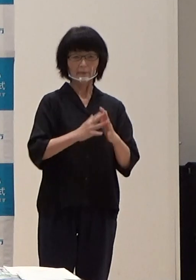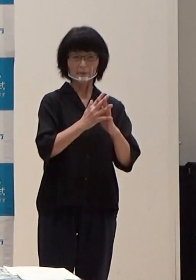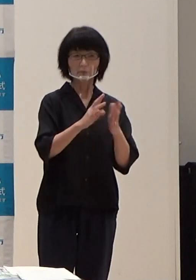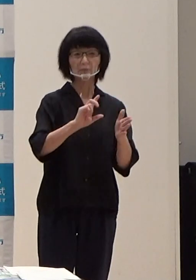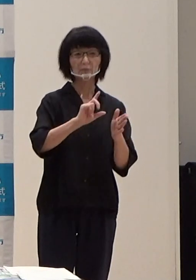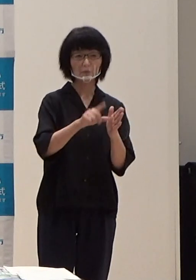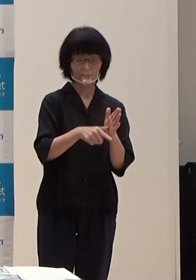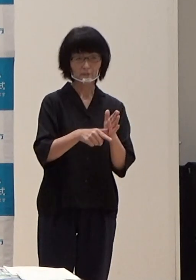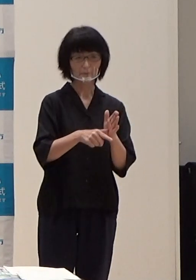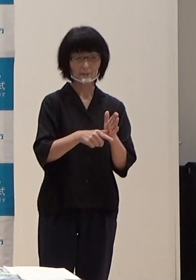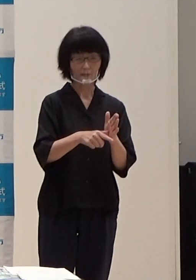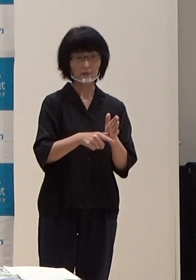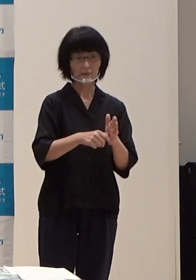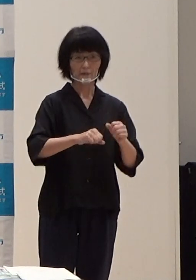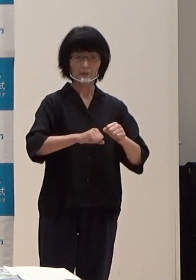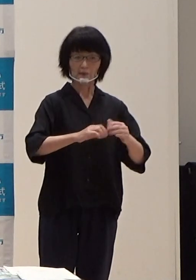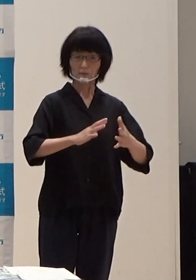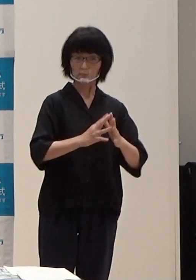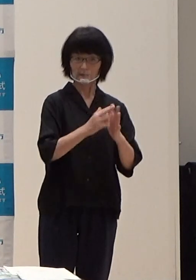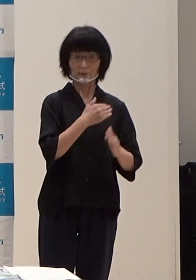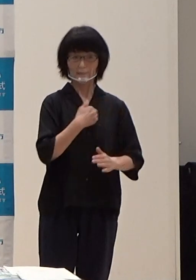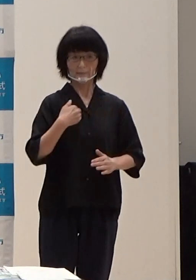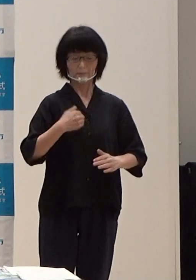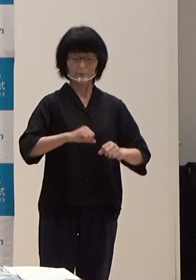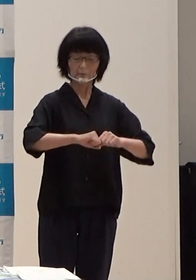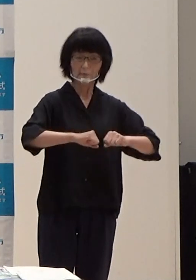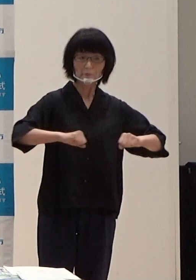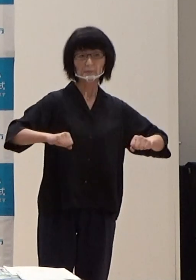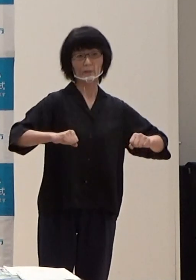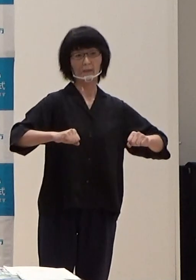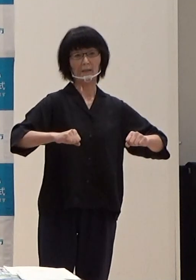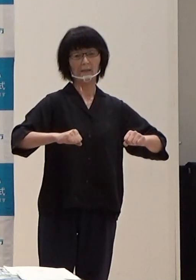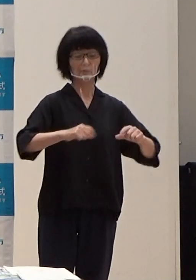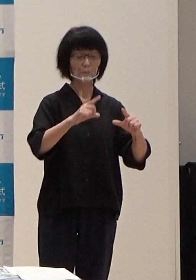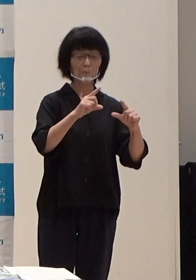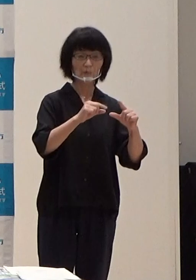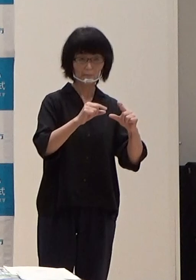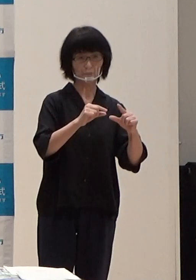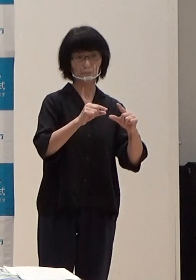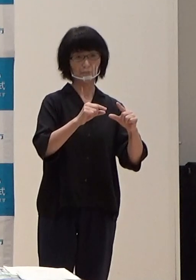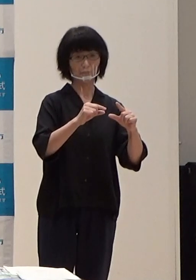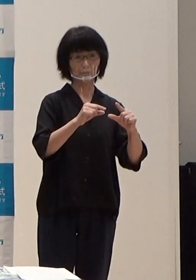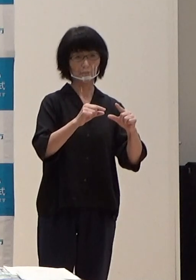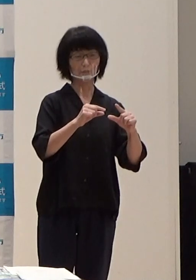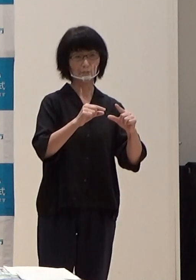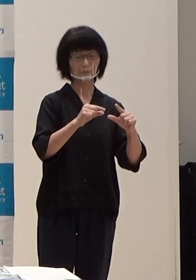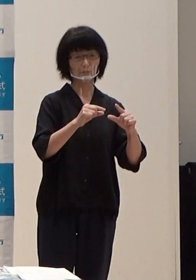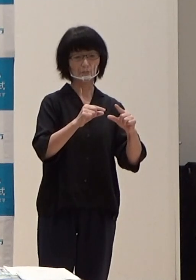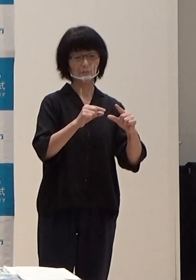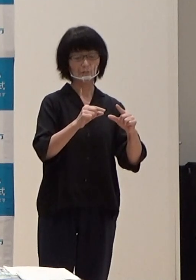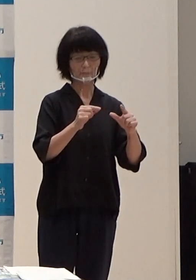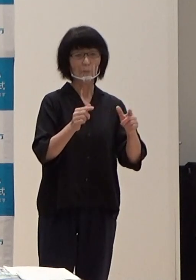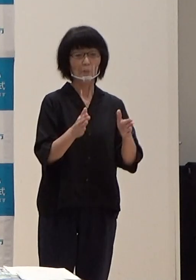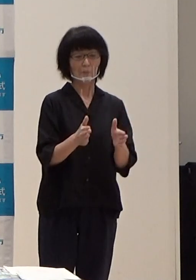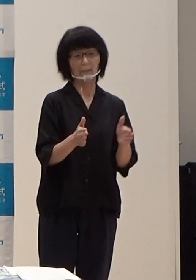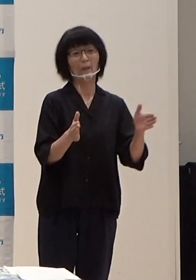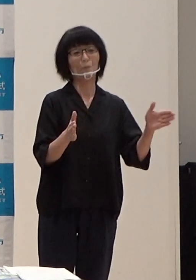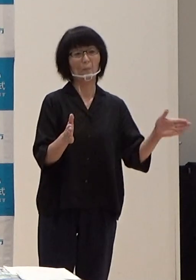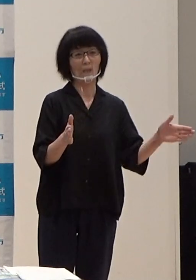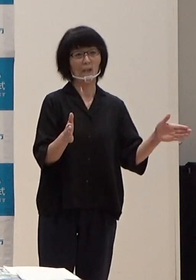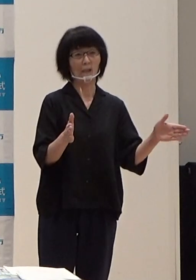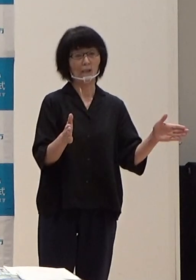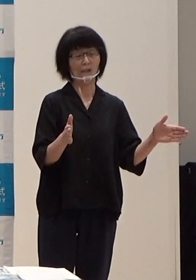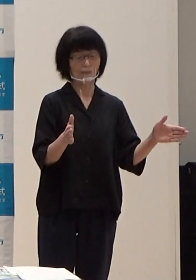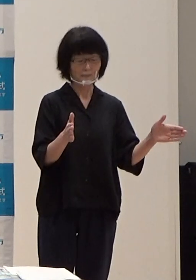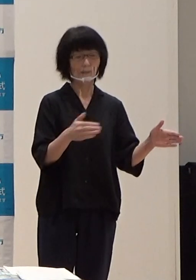には容積率が緩和の全体としての建築可能性が高まるというものでございます